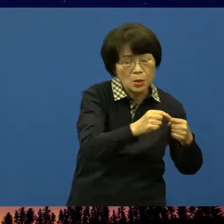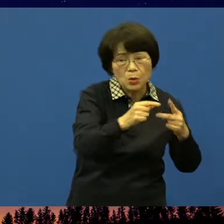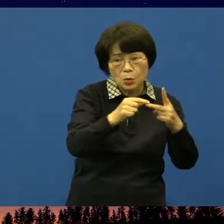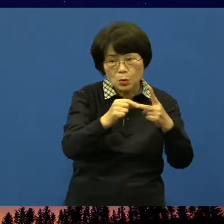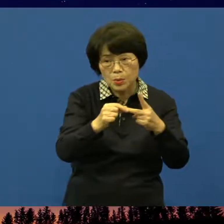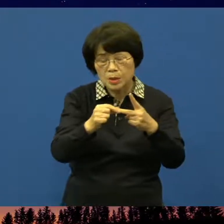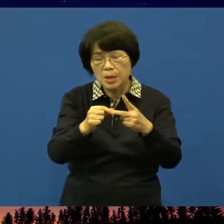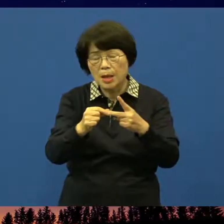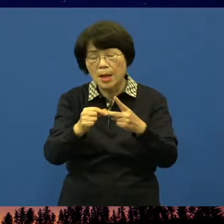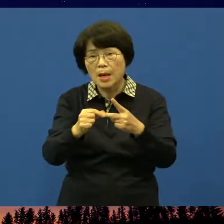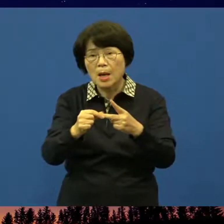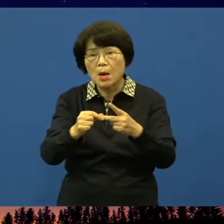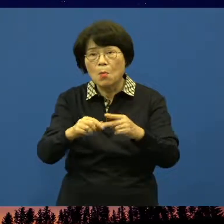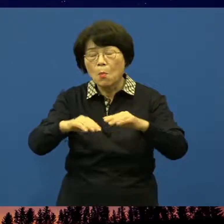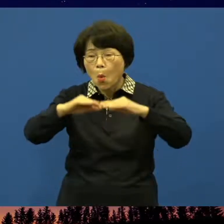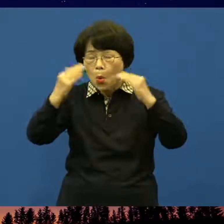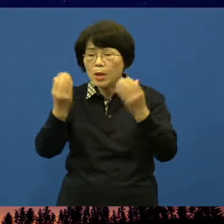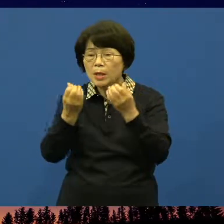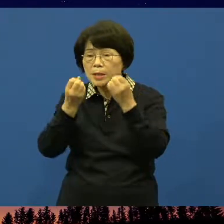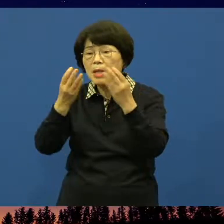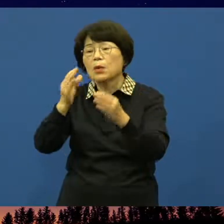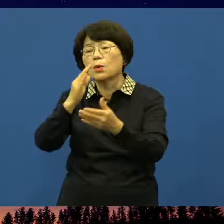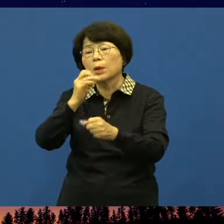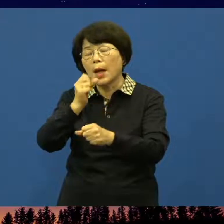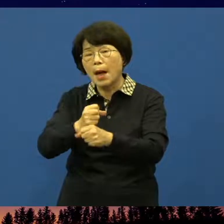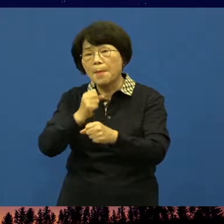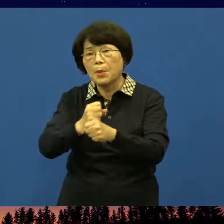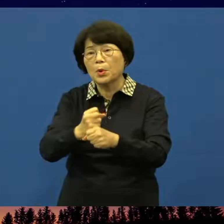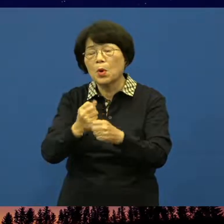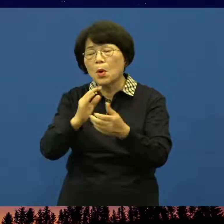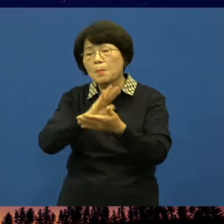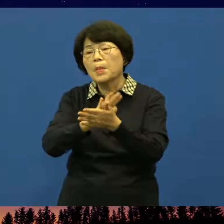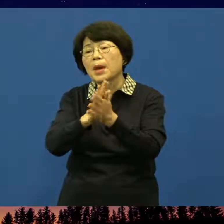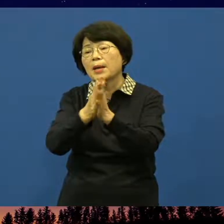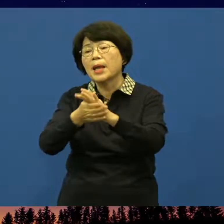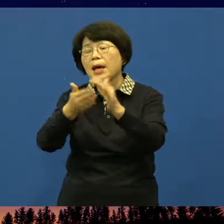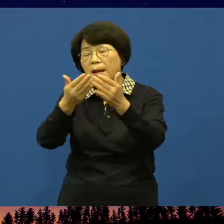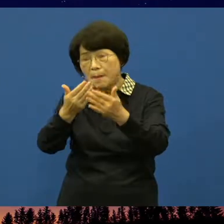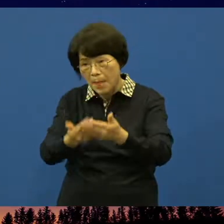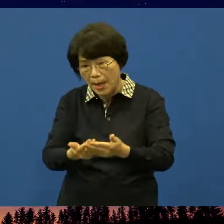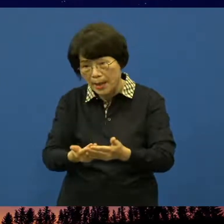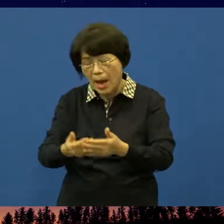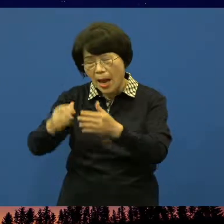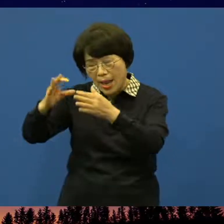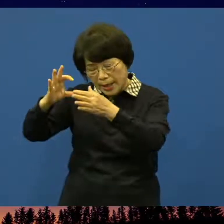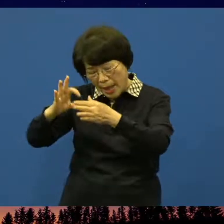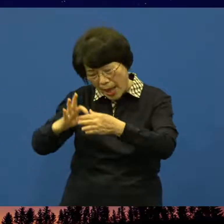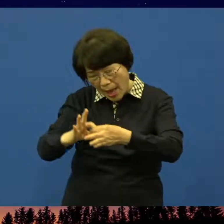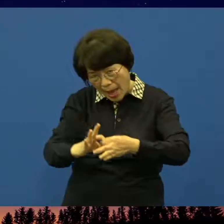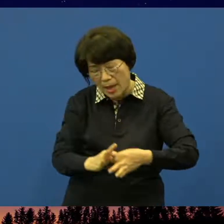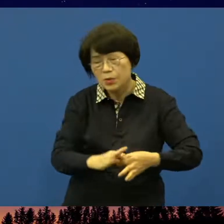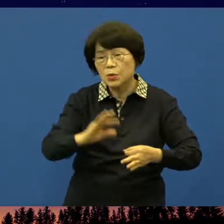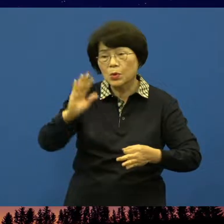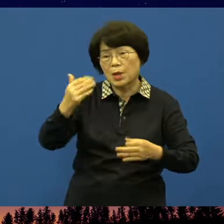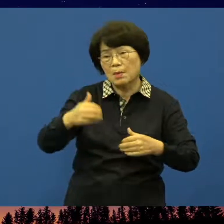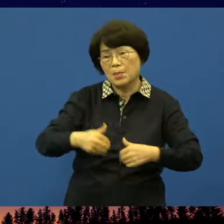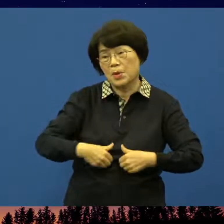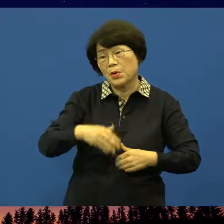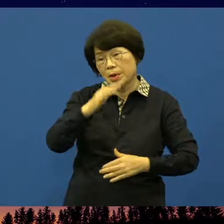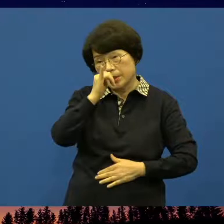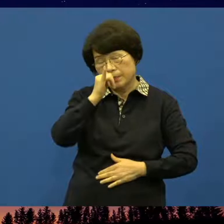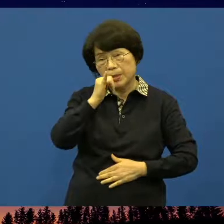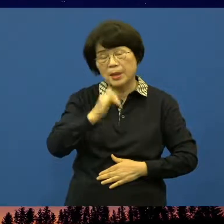동시에 우리는 마음을 새롭게 함으로 변화를 받아. 이것은 끊임없이 오늘 또 우리가 계속되어져야 될 작업이에요.